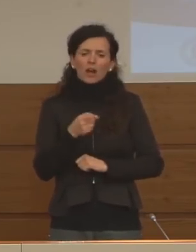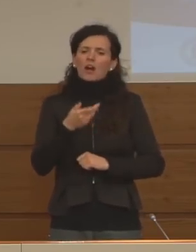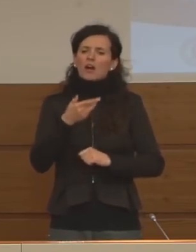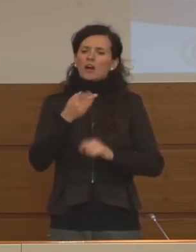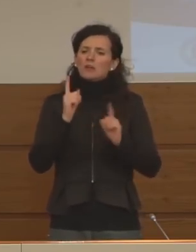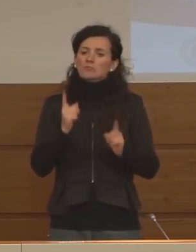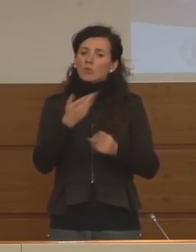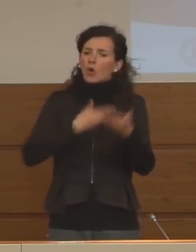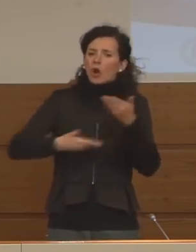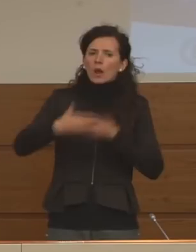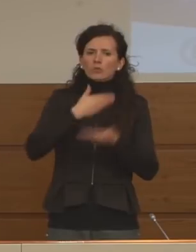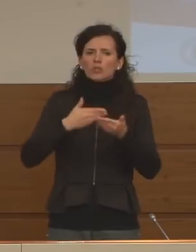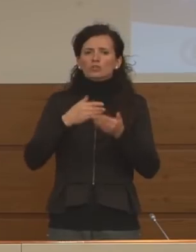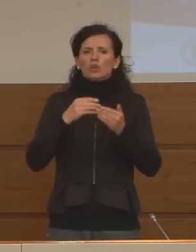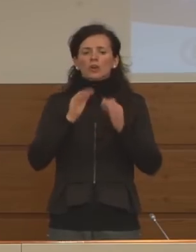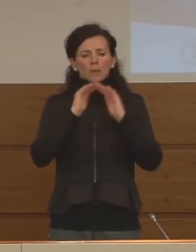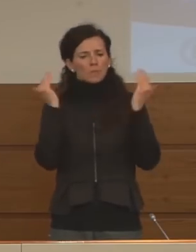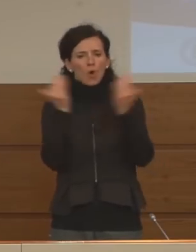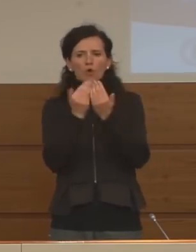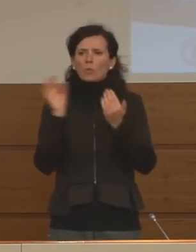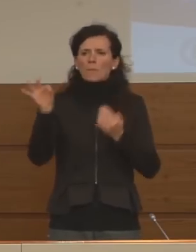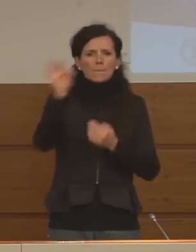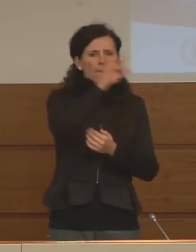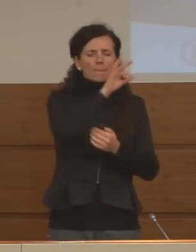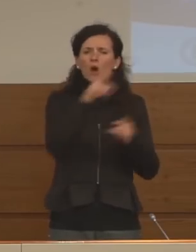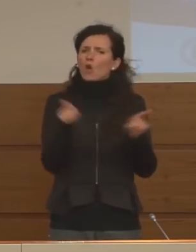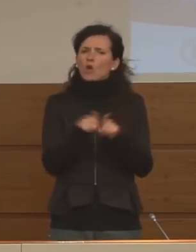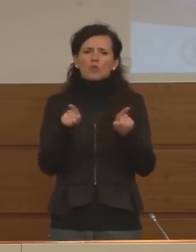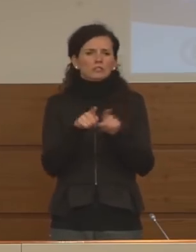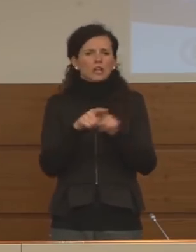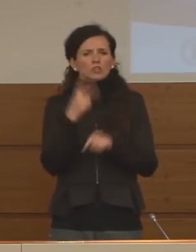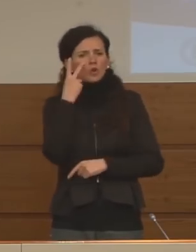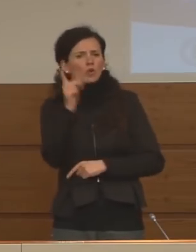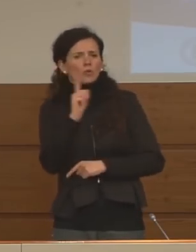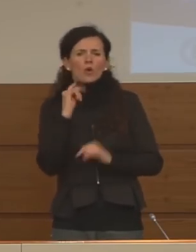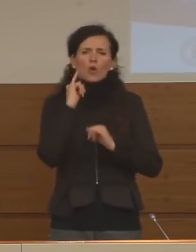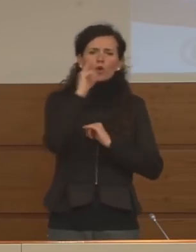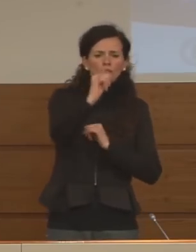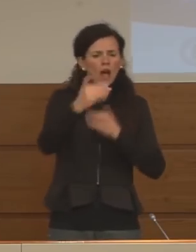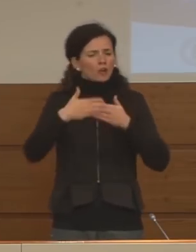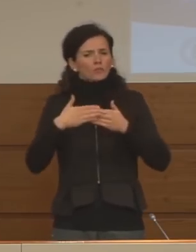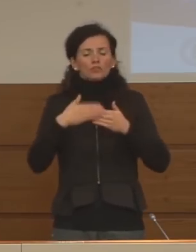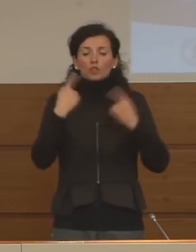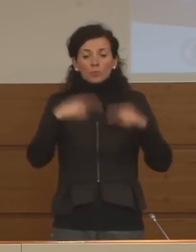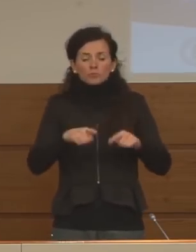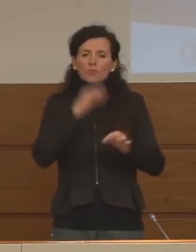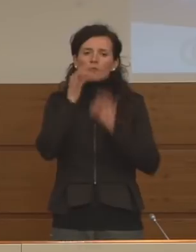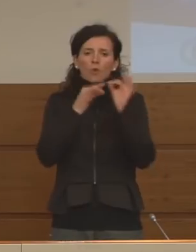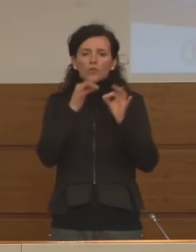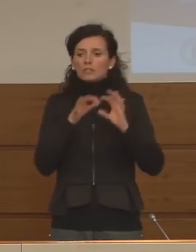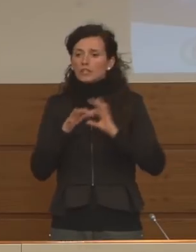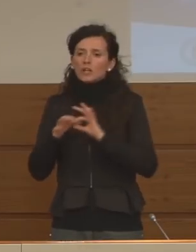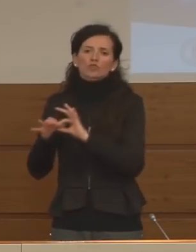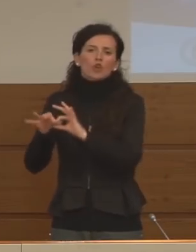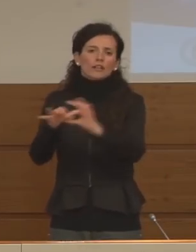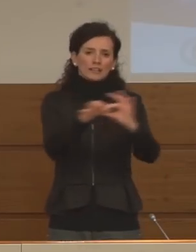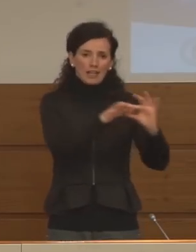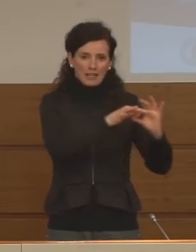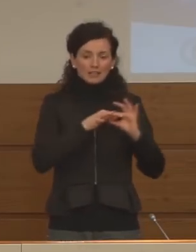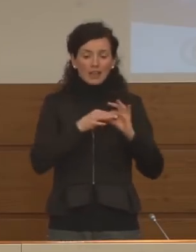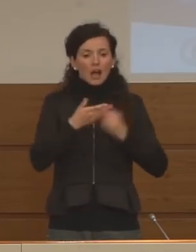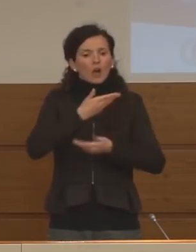geografica questo per noi è il tempo della cooperazione della solidarietà